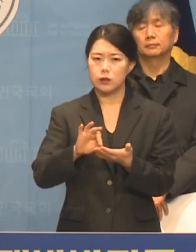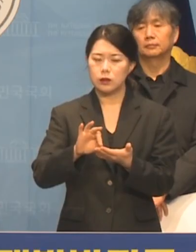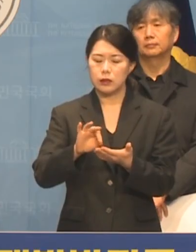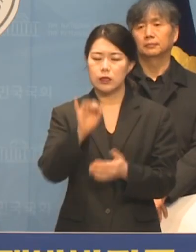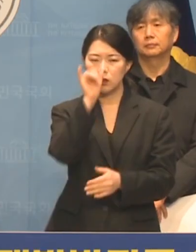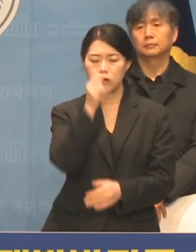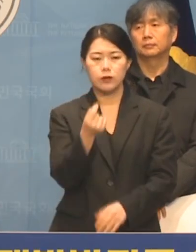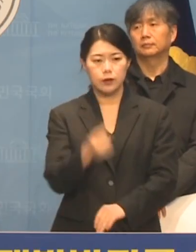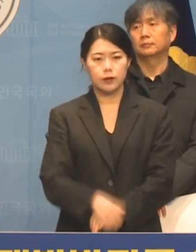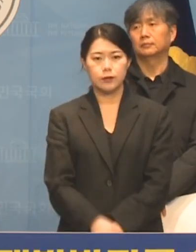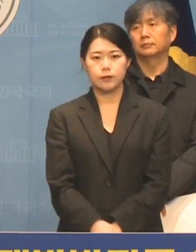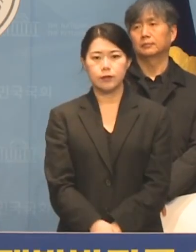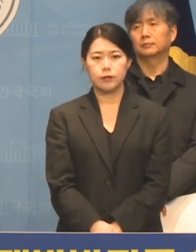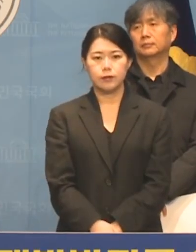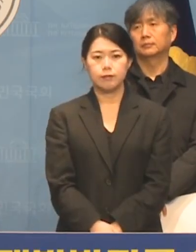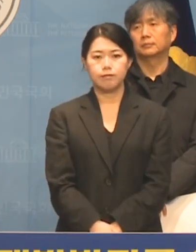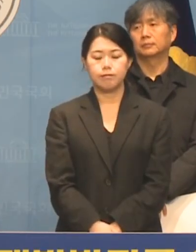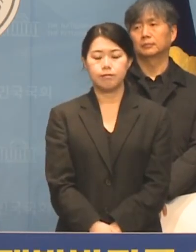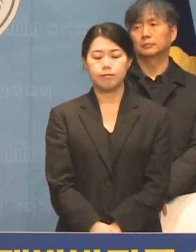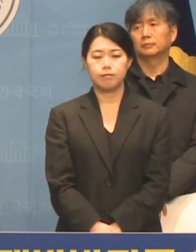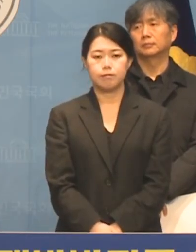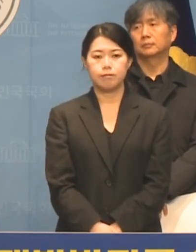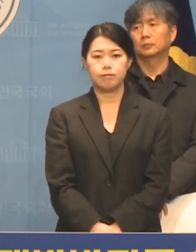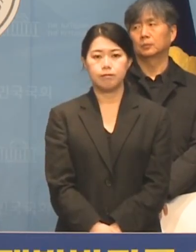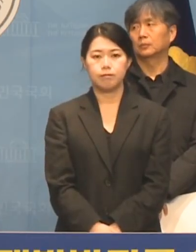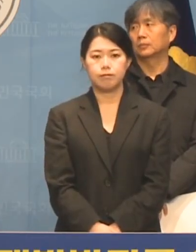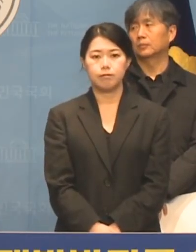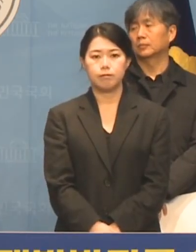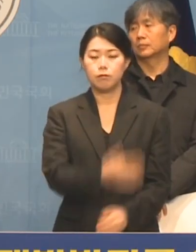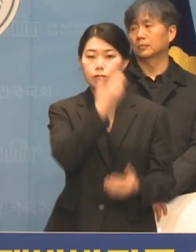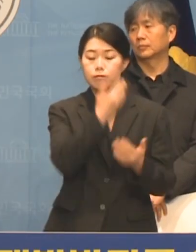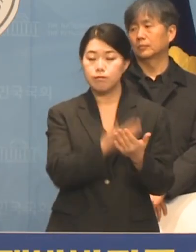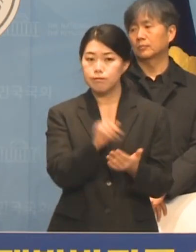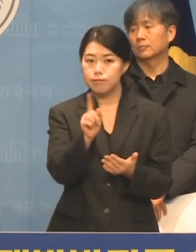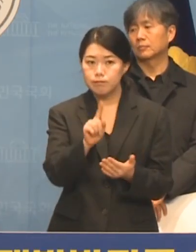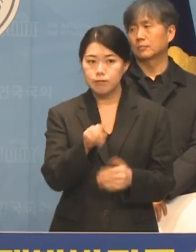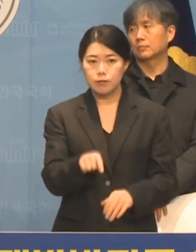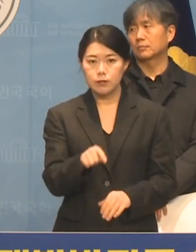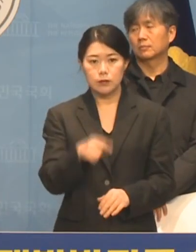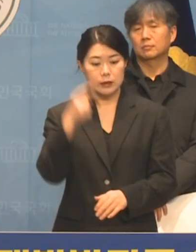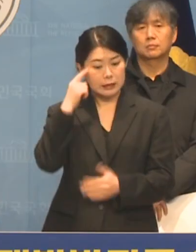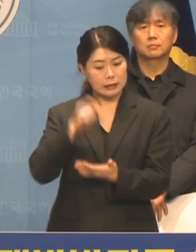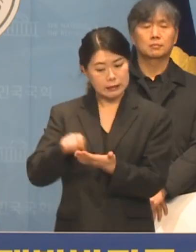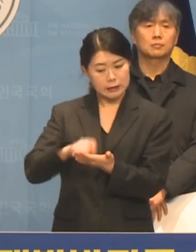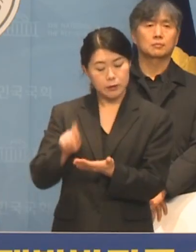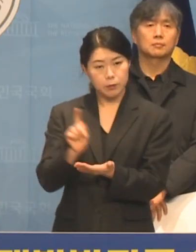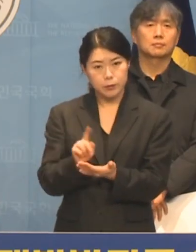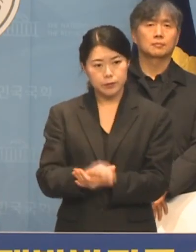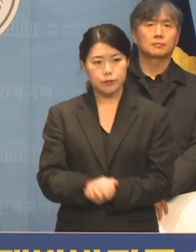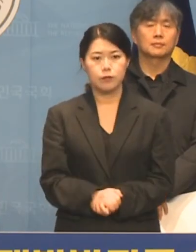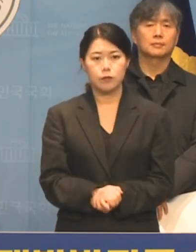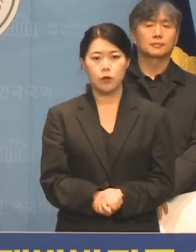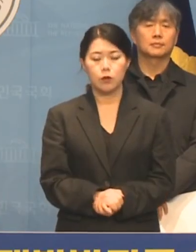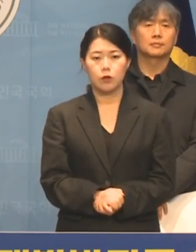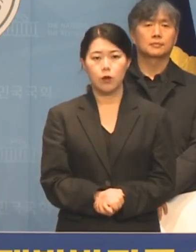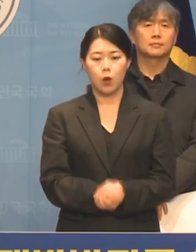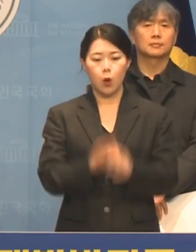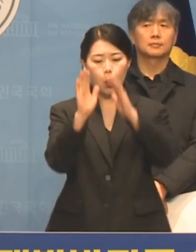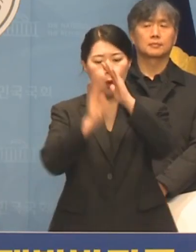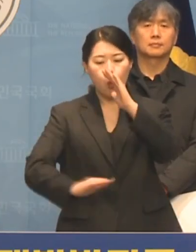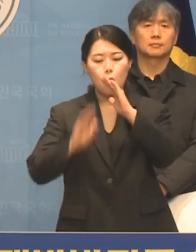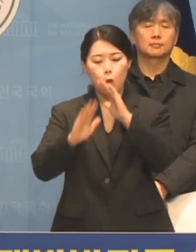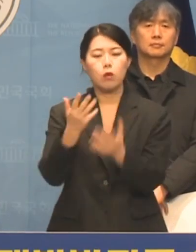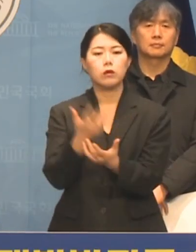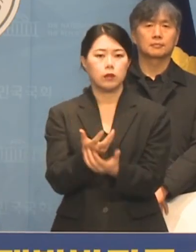측면이 있습니다. 그 지점 또한 문제이긴 한데요. 더 중요한 것은 이런 재조사 의견서는 사실 공공의